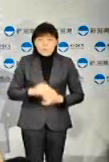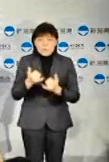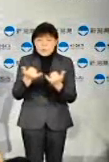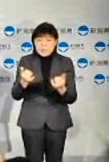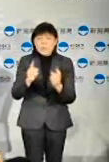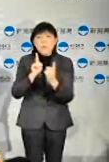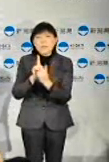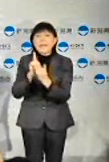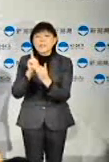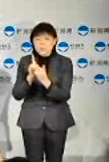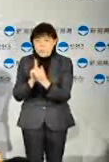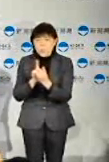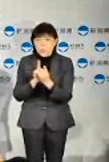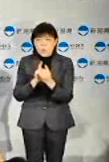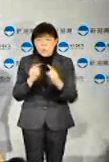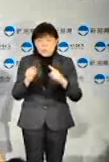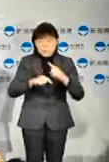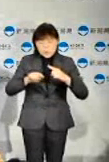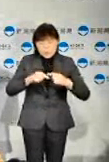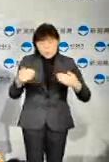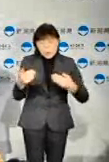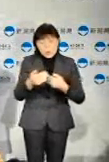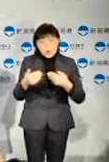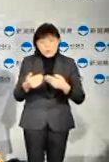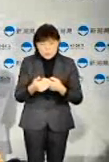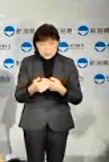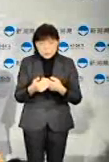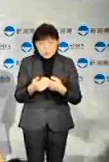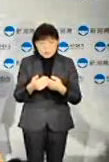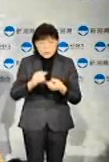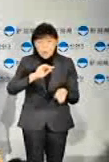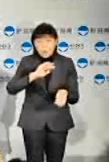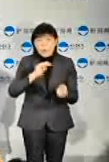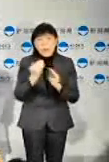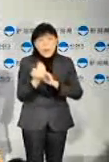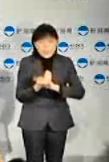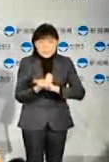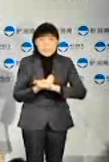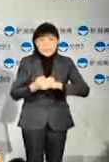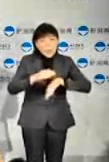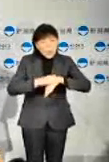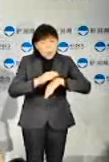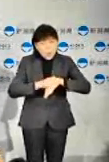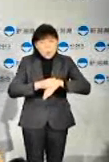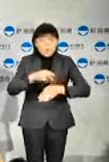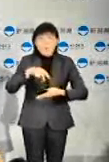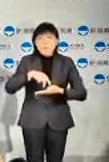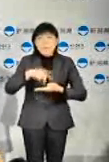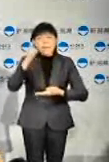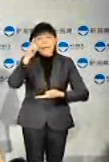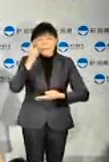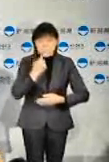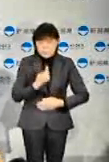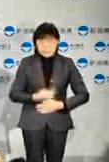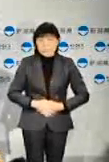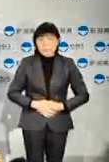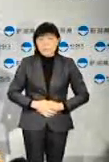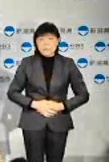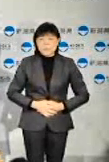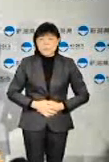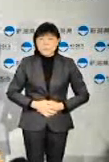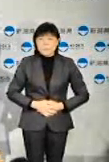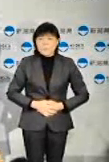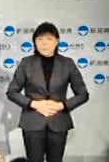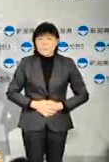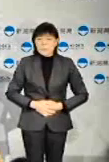々への その足、公共交通としての この足の確保の一つの手段というふうに思っておりますので、